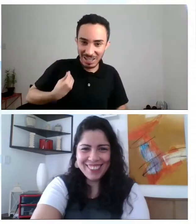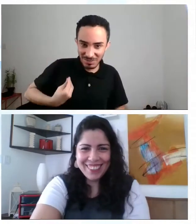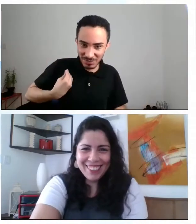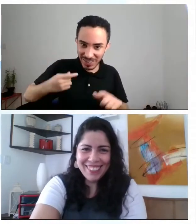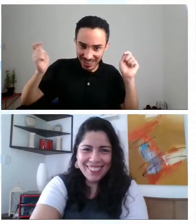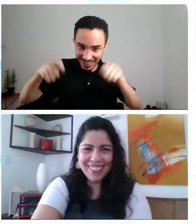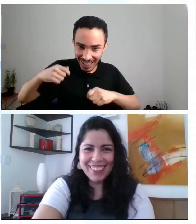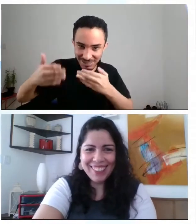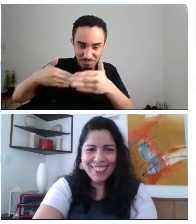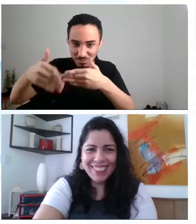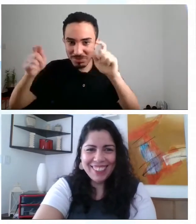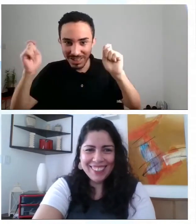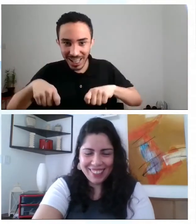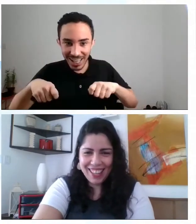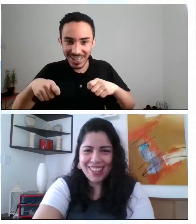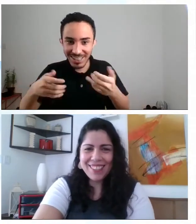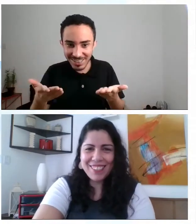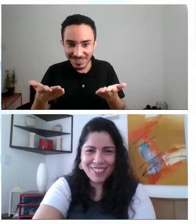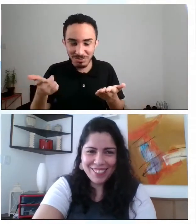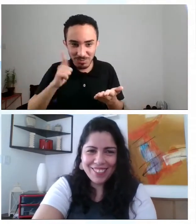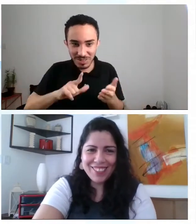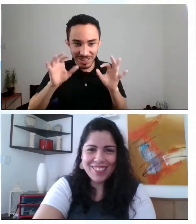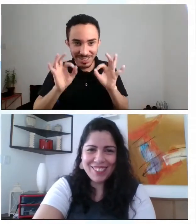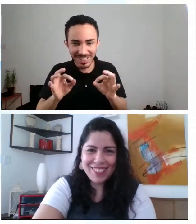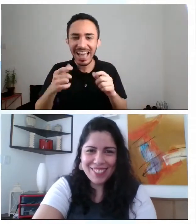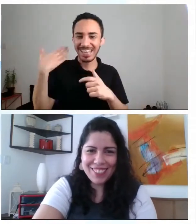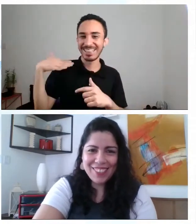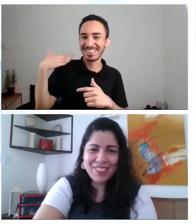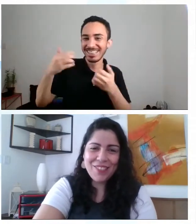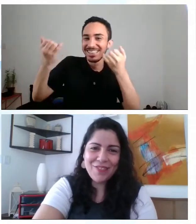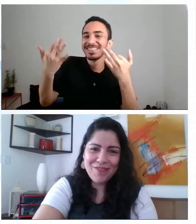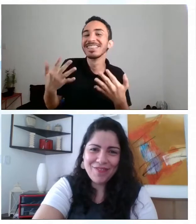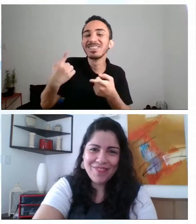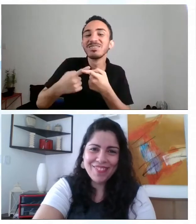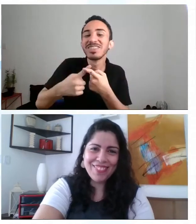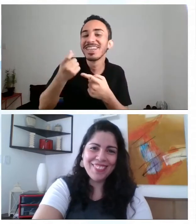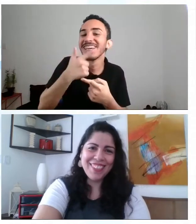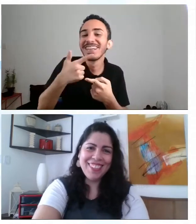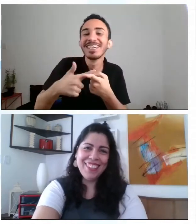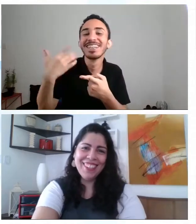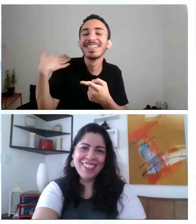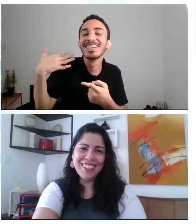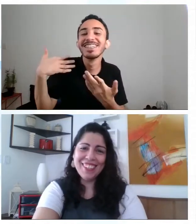tradução e interpretação em Libras. Você riu, Clarissa, por quê?